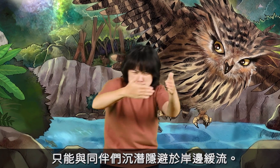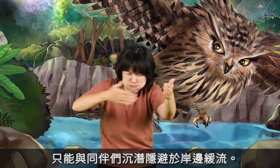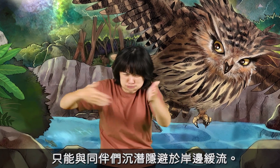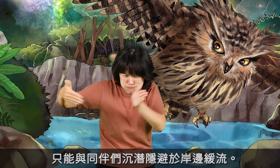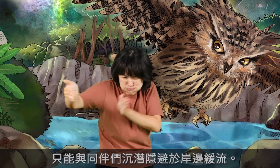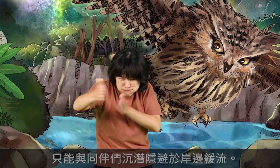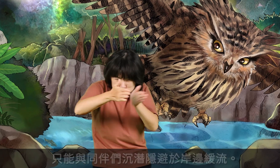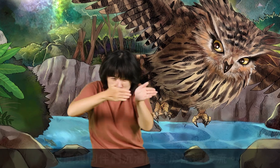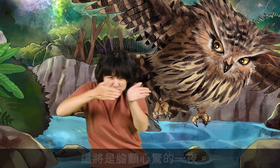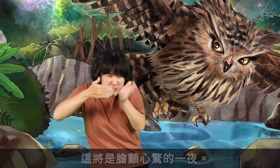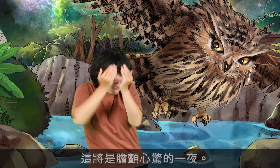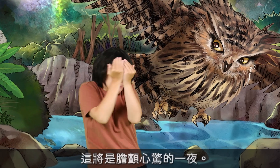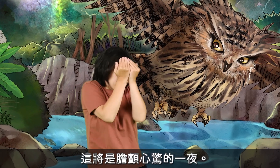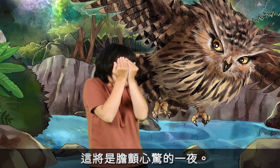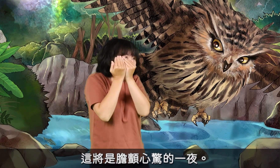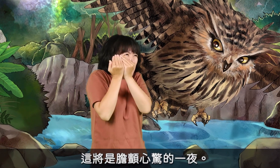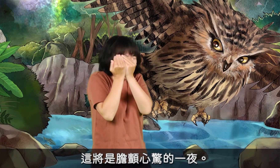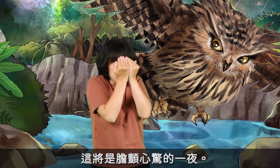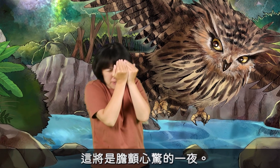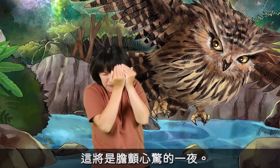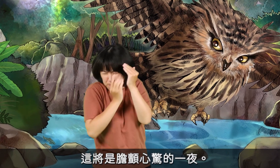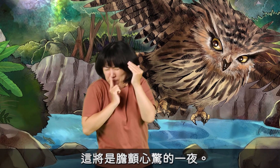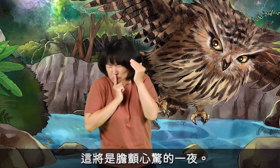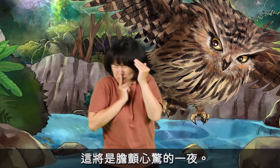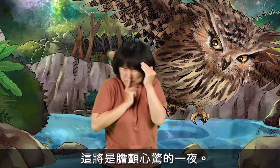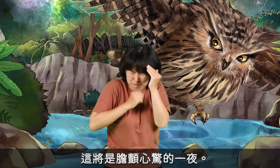流。这将是胆战心惊的一夜。